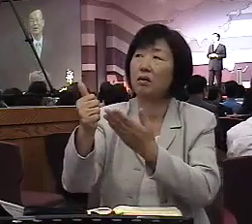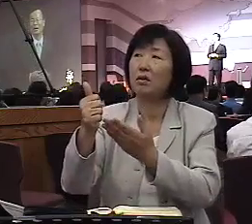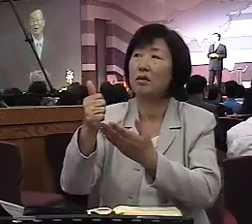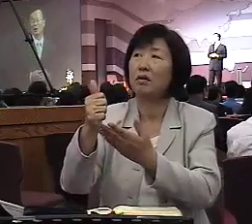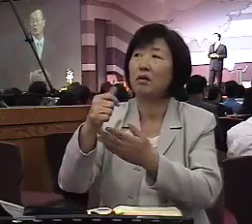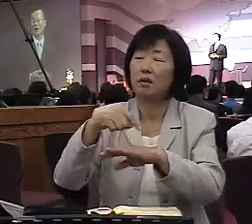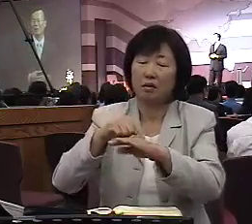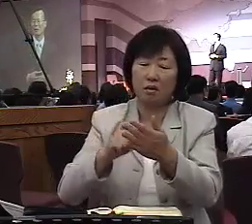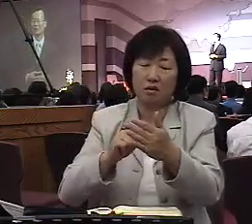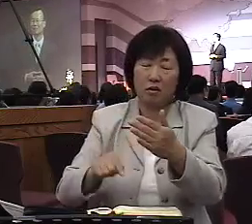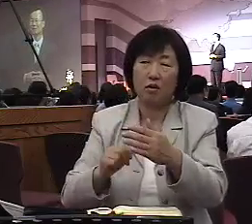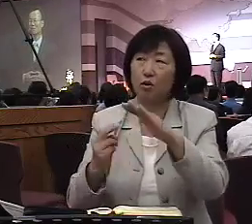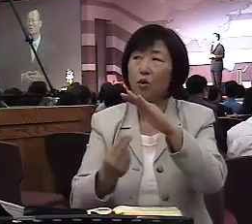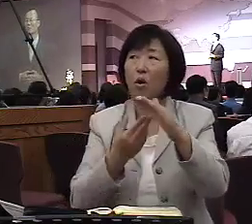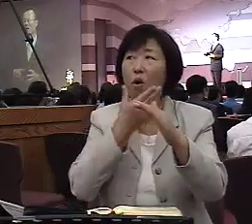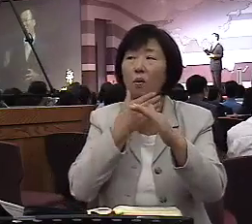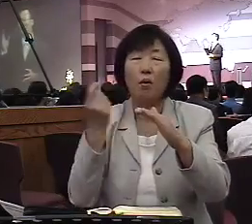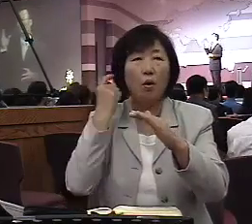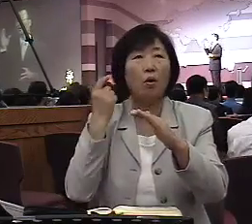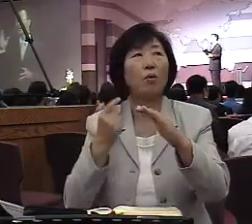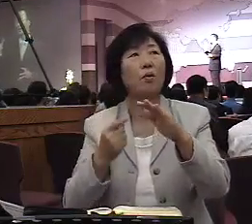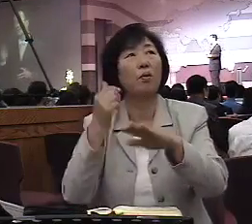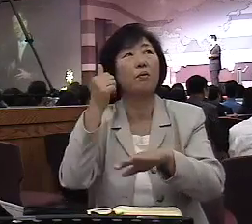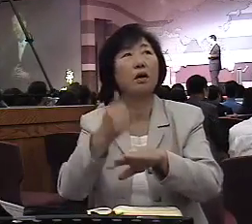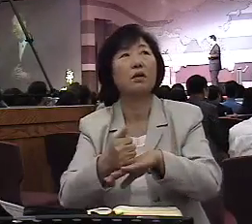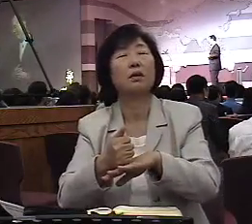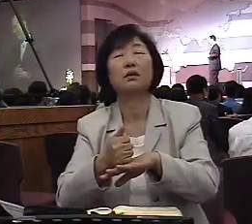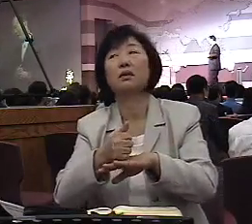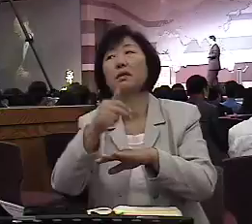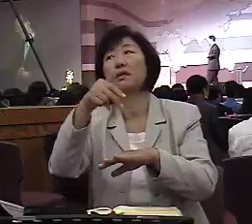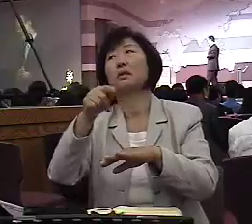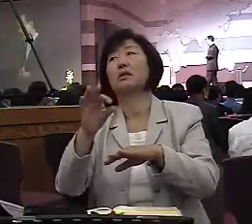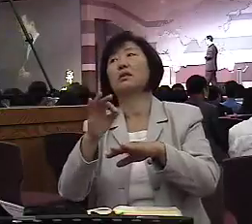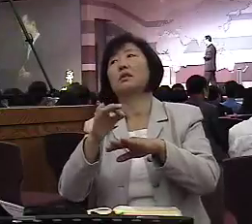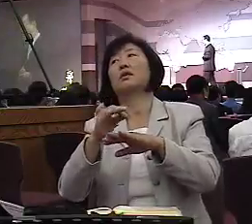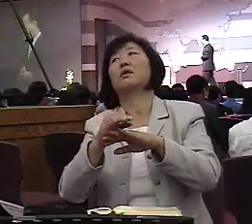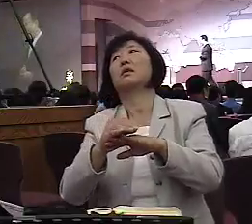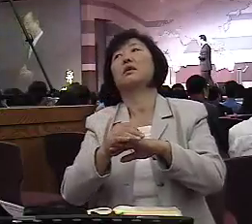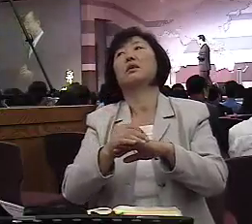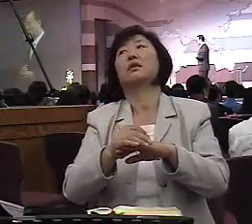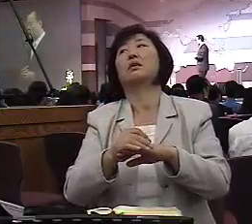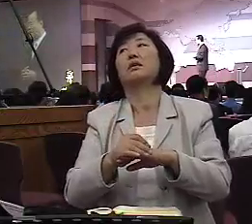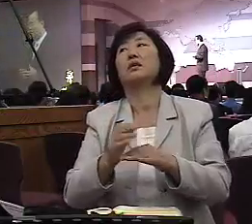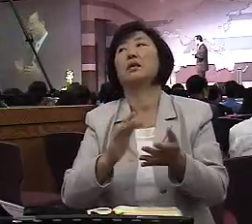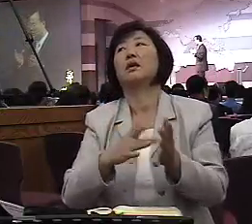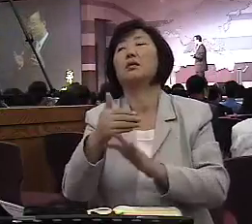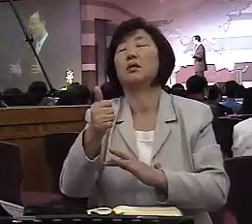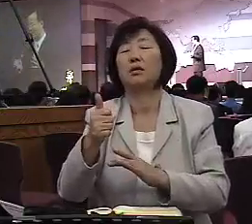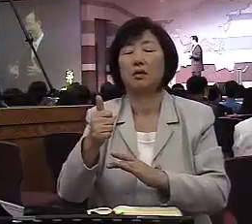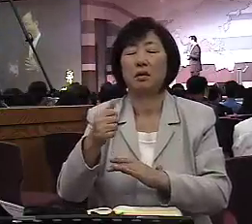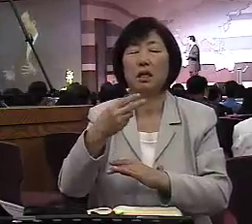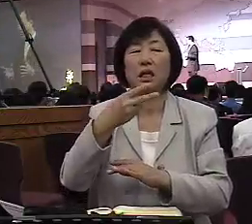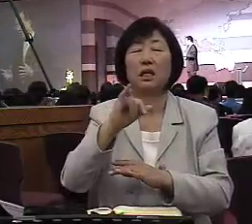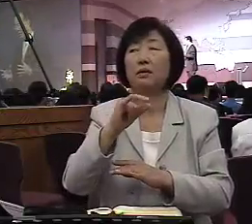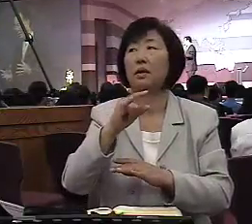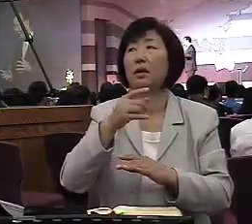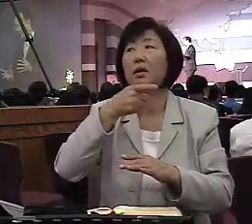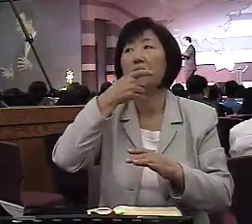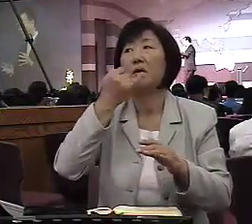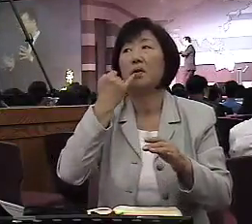말씀, 요한복음 복음서의 마지막 장입니다. 마지막 장면, 예수님께서 디베랴